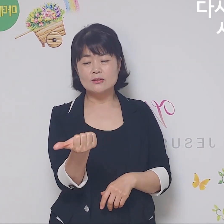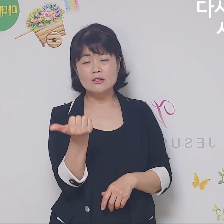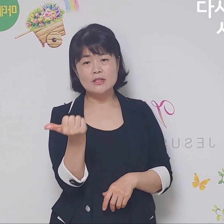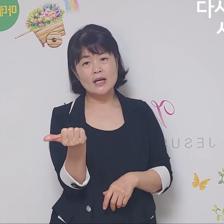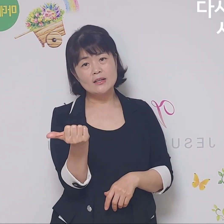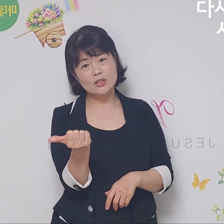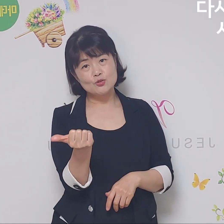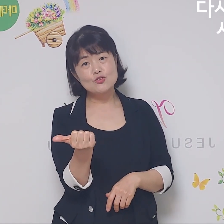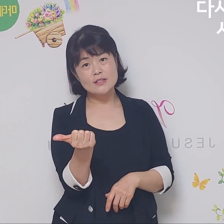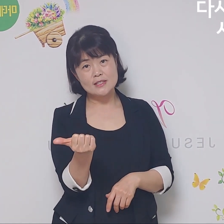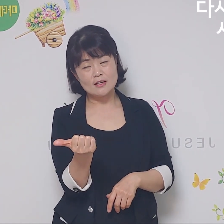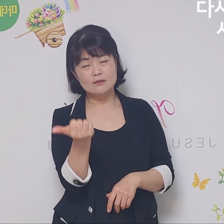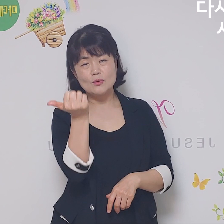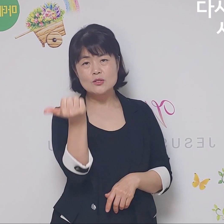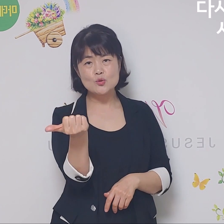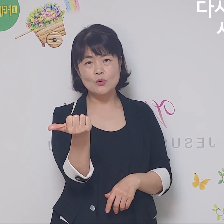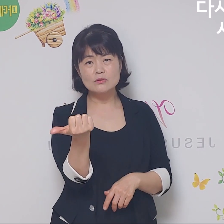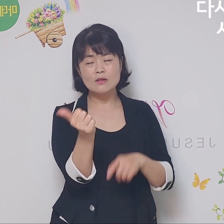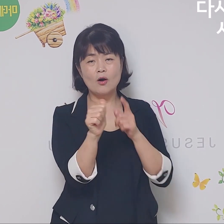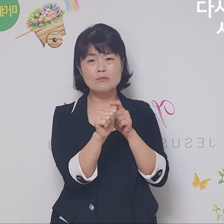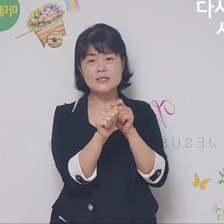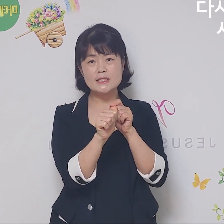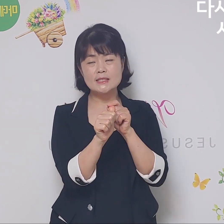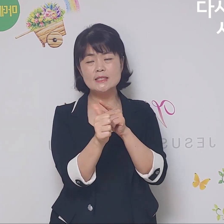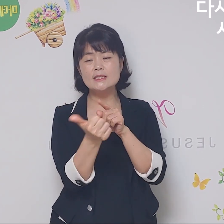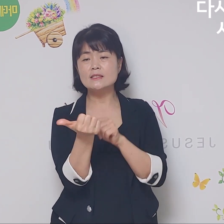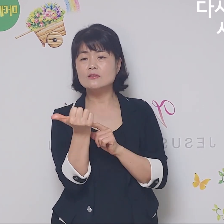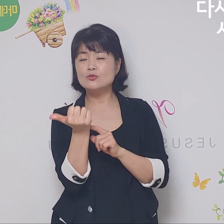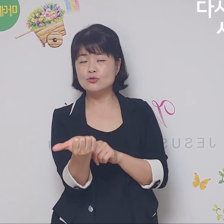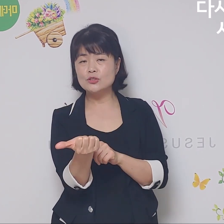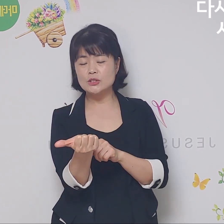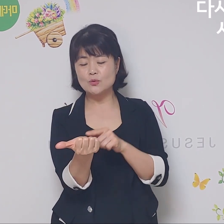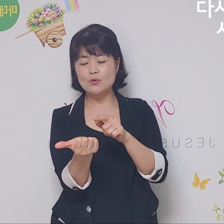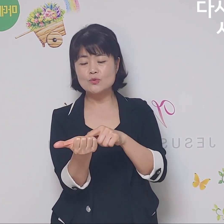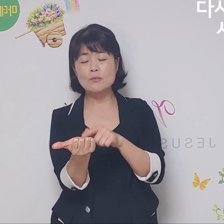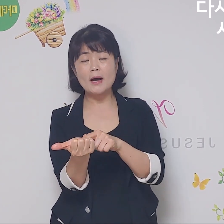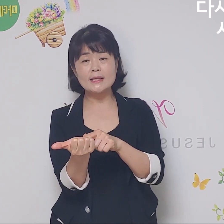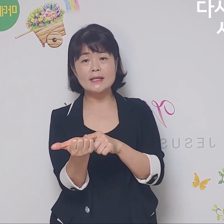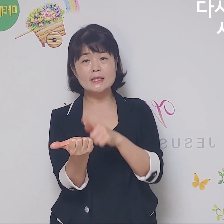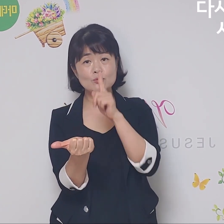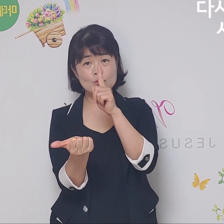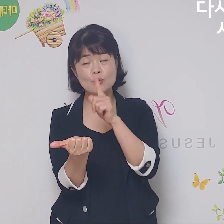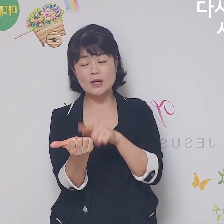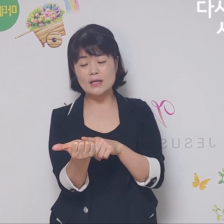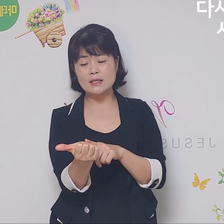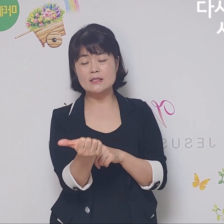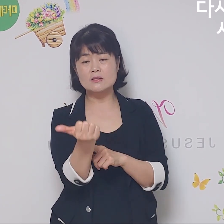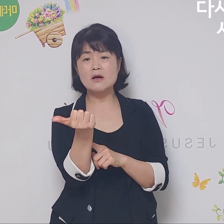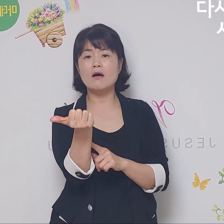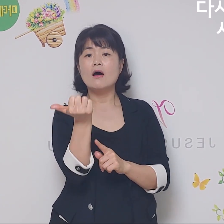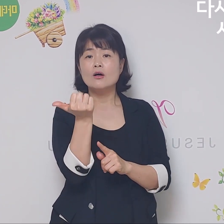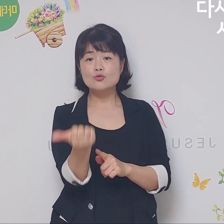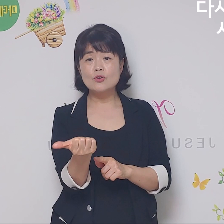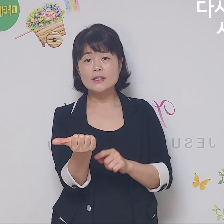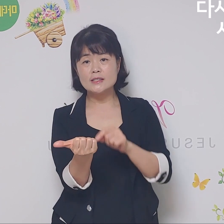거는요, 얘가 이렇게 누워 있어요. 왼손 엄지를 누우시고 손바닥이 위로 올라가게 하셔서 누워있는